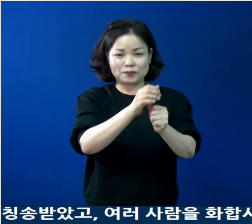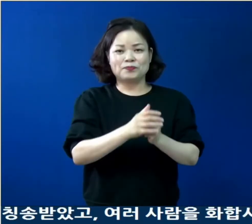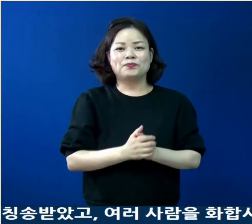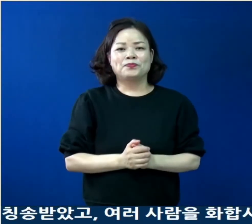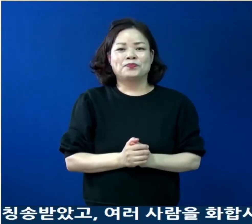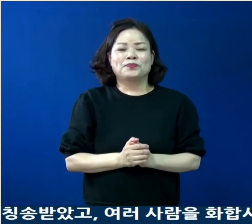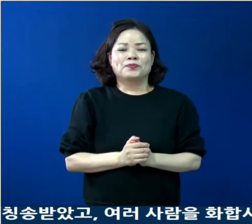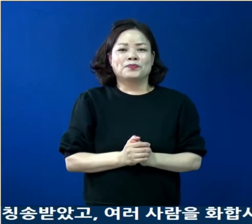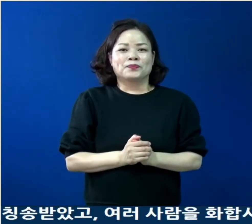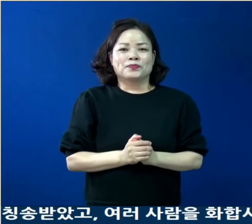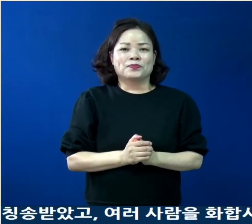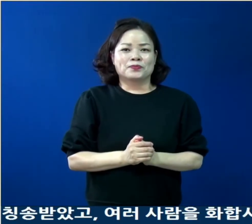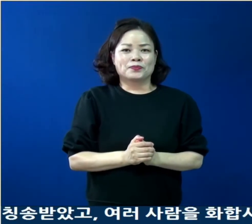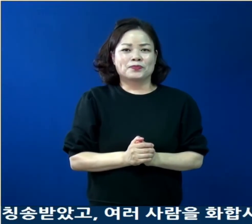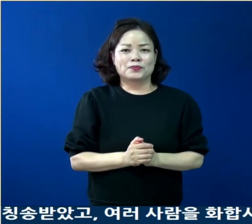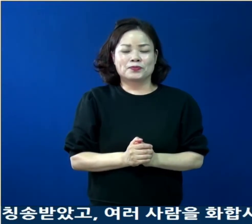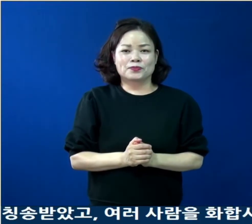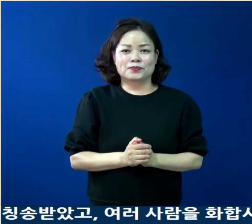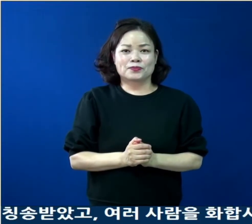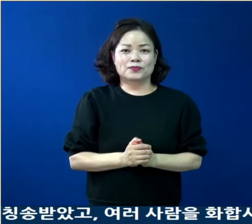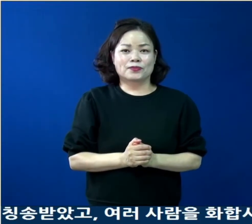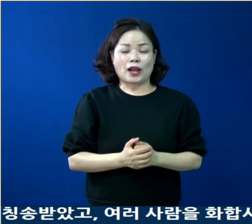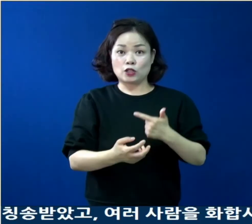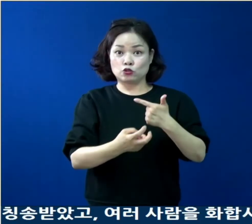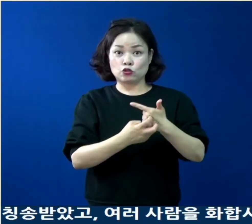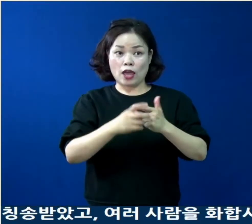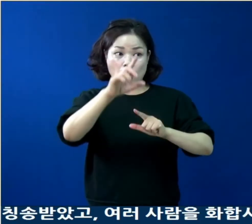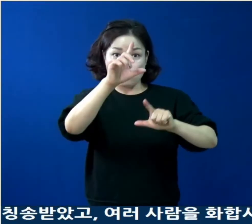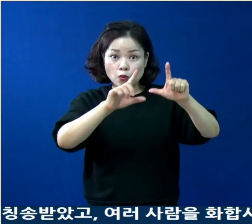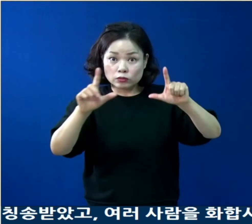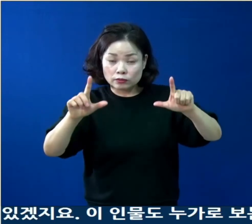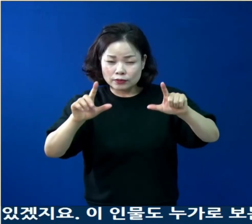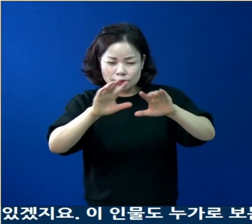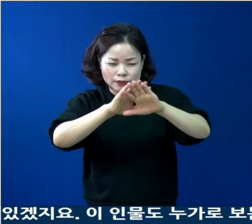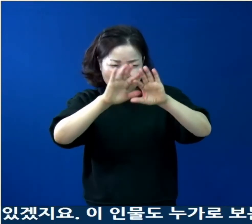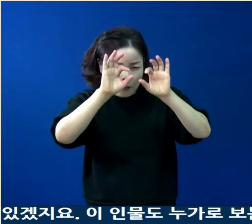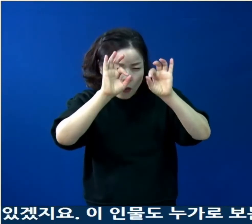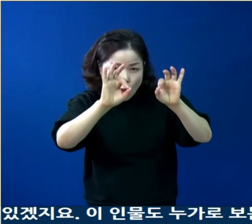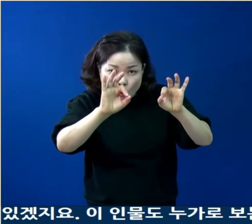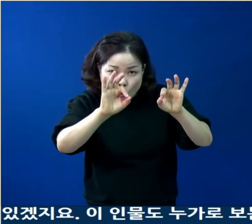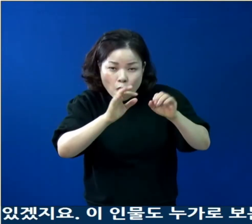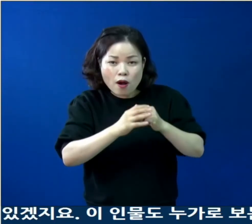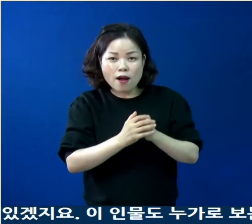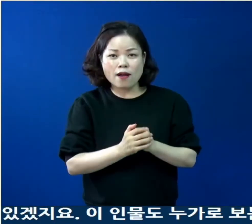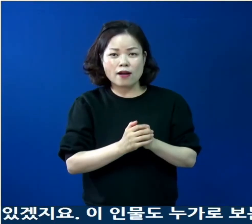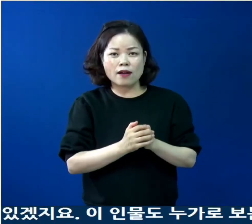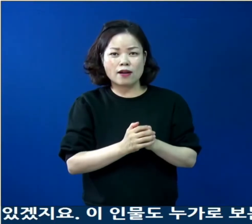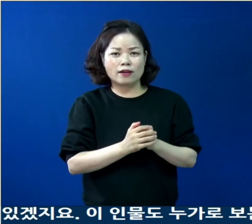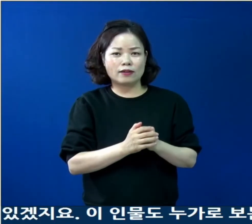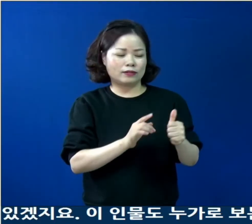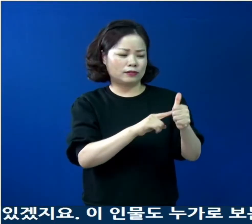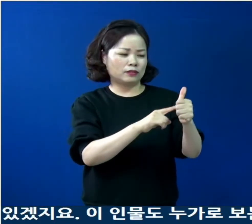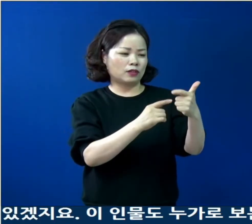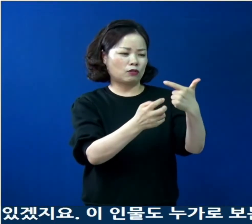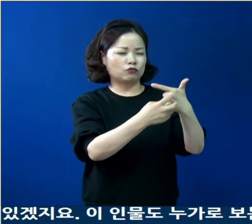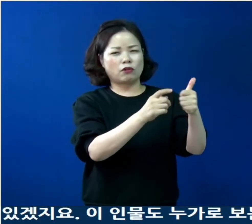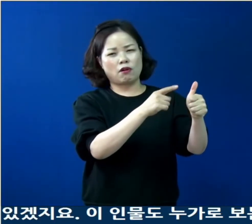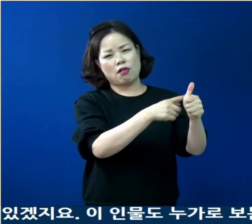맥락이었습니다. 자, 누가의 모습을 우리가 이렇게 살펴보니까 참 훌륭한 것